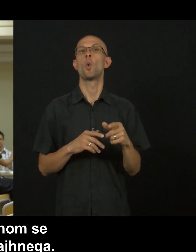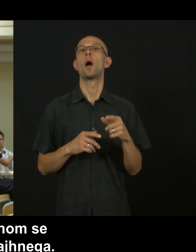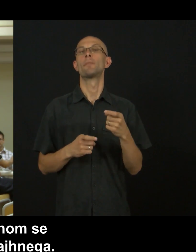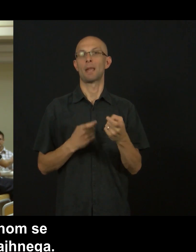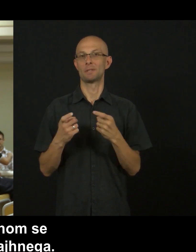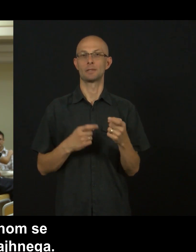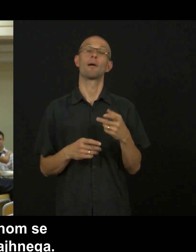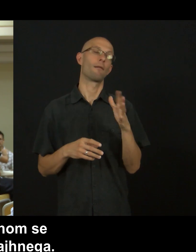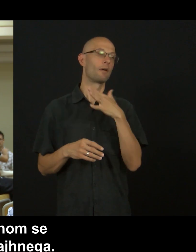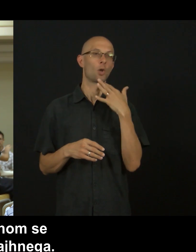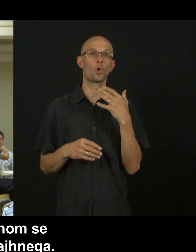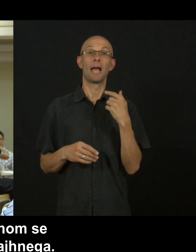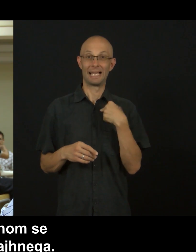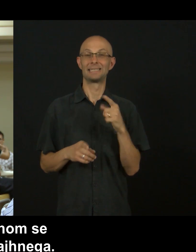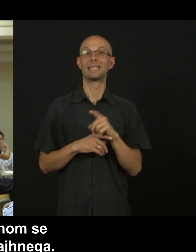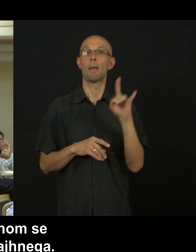Jaz pa Miha